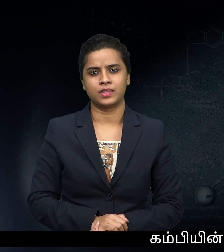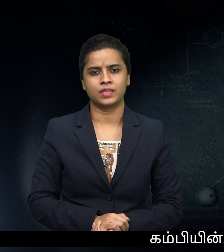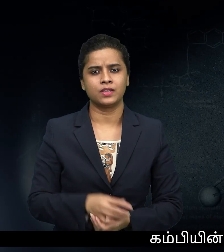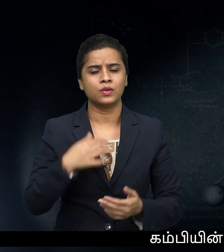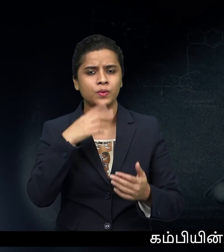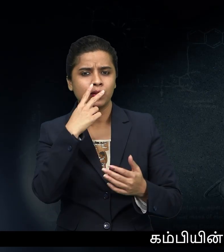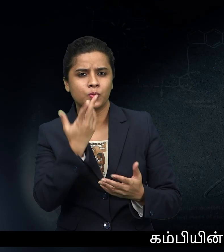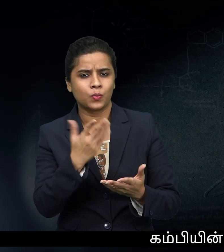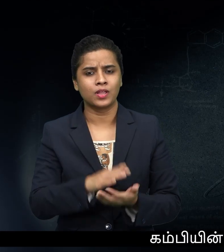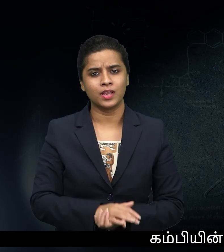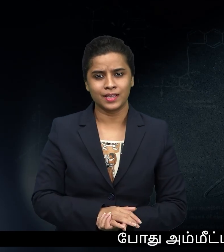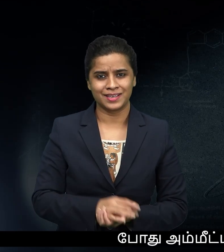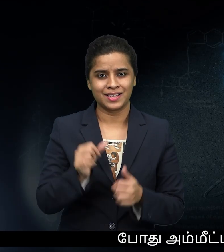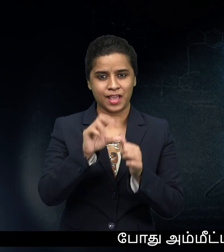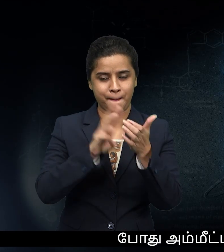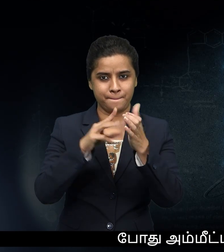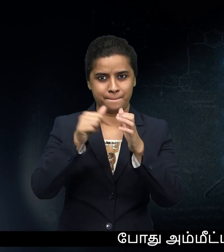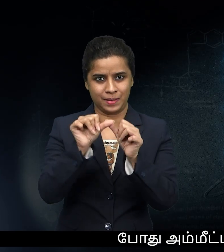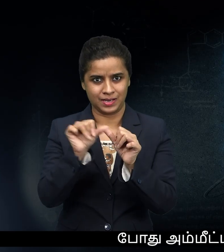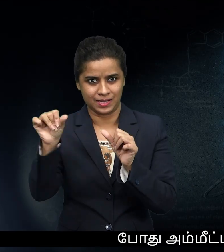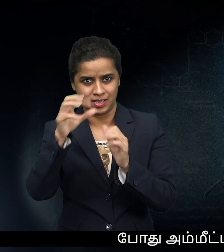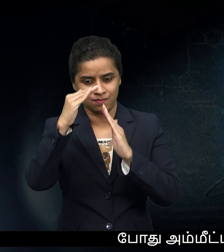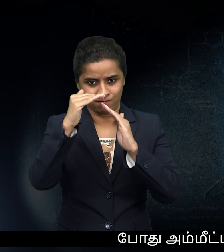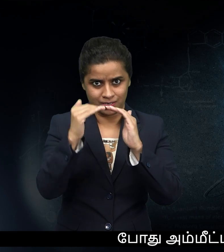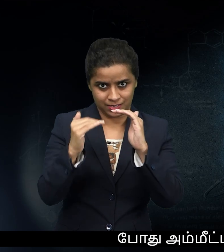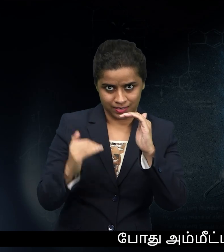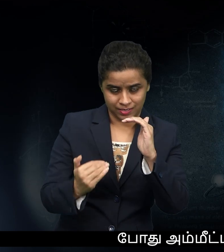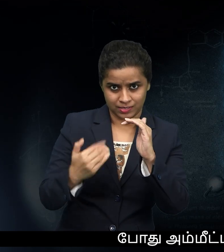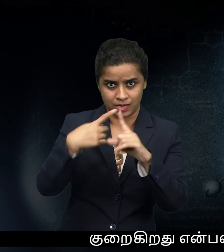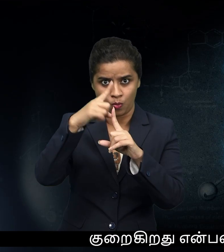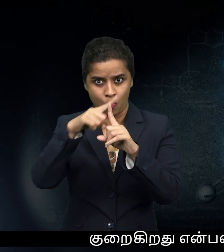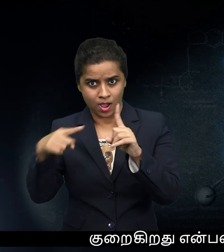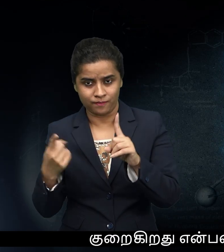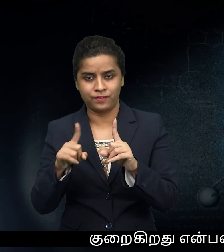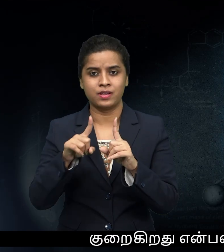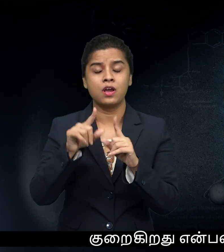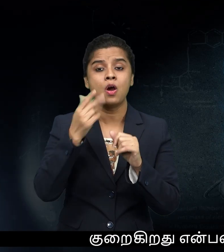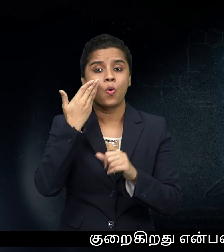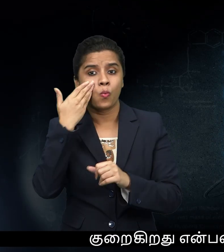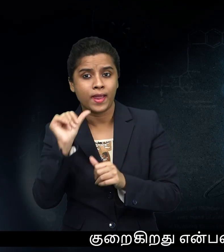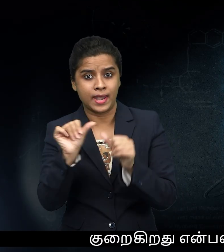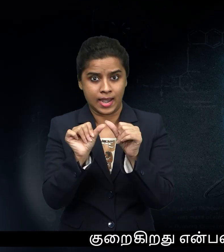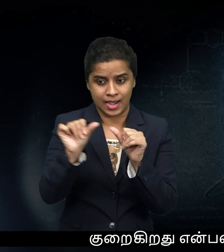நீளம் இரட்டிப்பாகும்போது அம்மீட்டரின் மின்னளவி ஒரு பாதியாக குறைகிறது என்பதை நாம் கவனிக்கிறோம்.